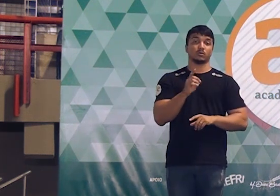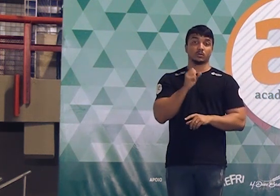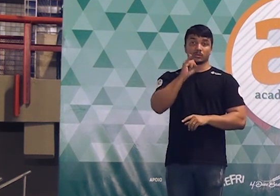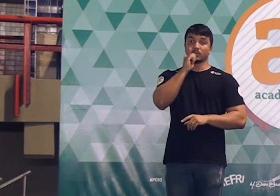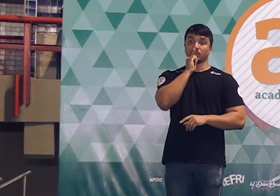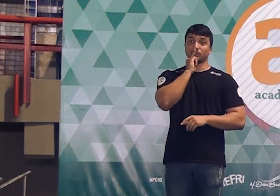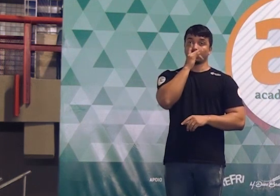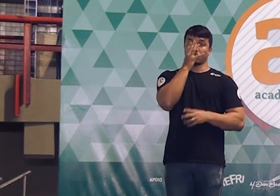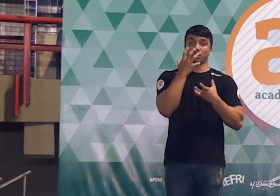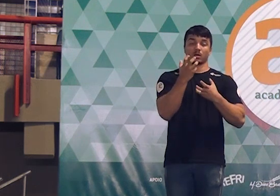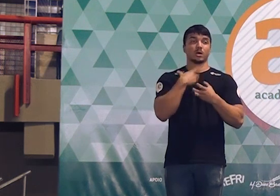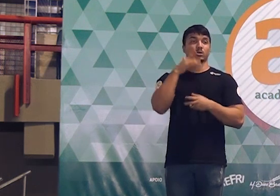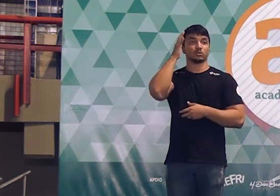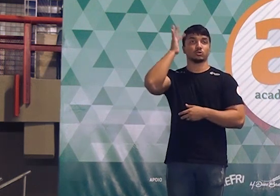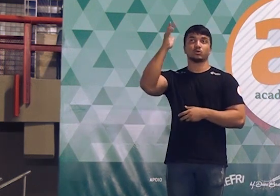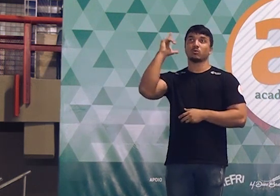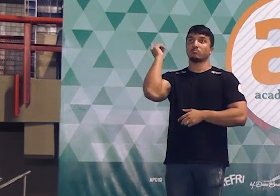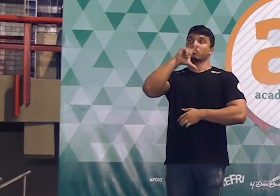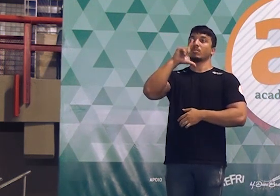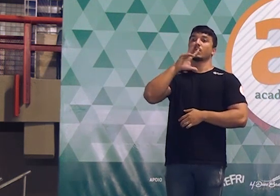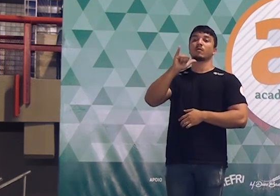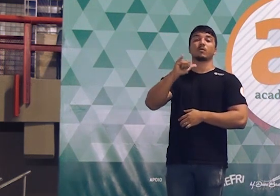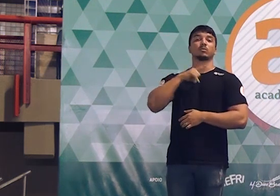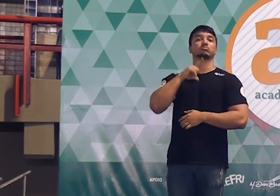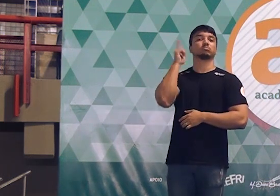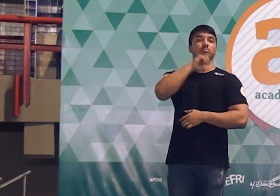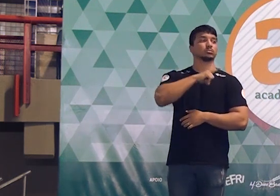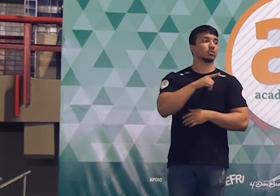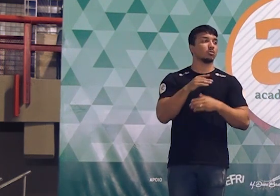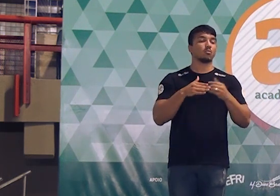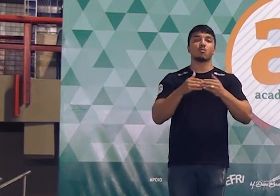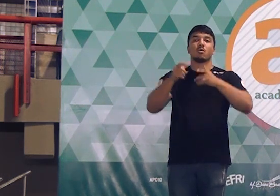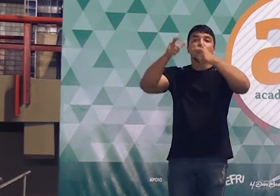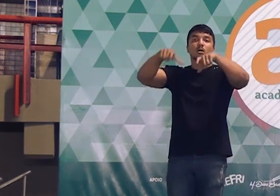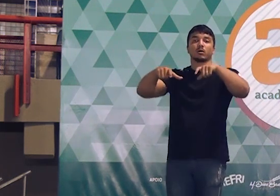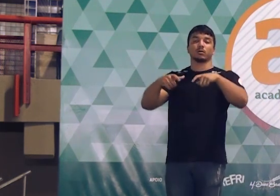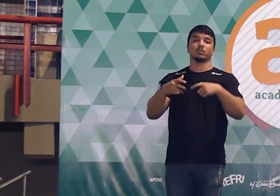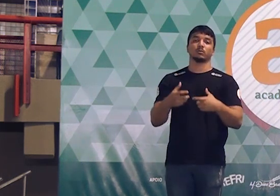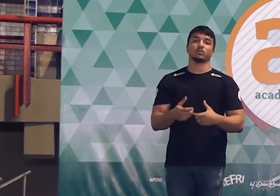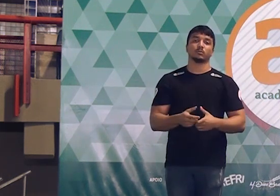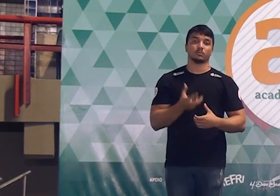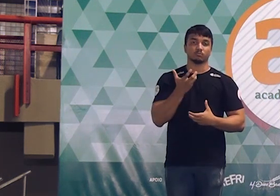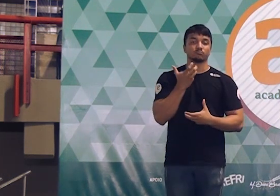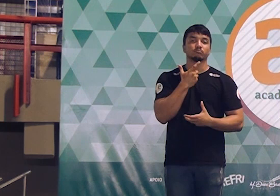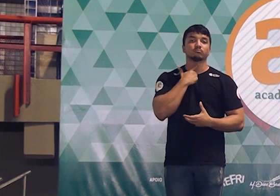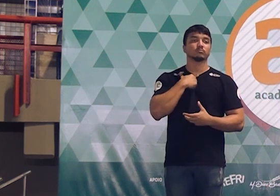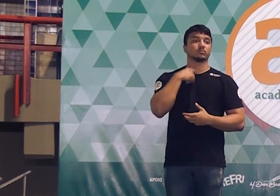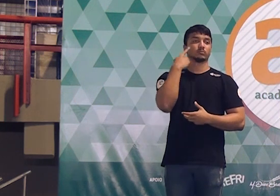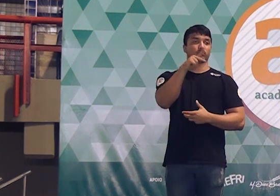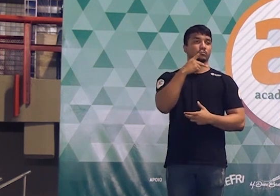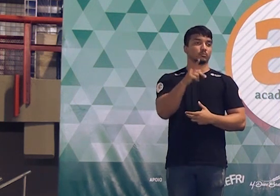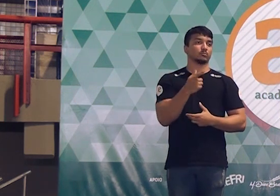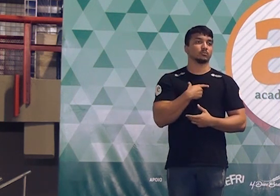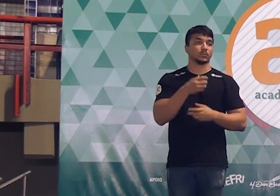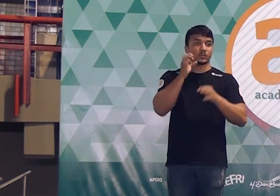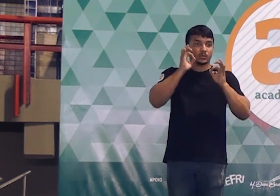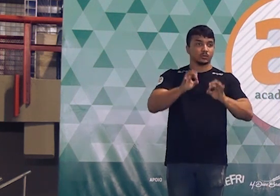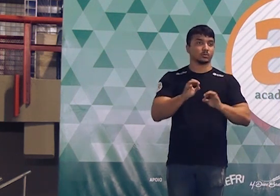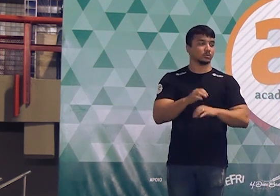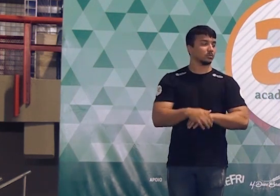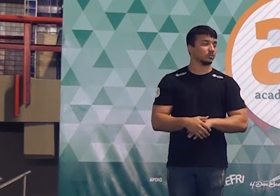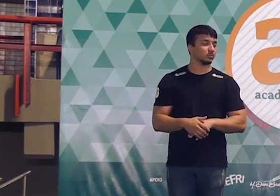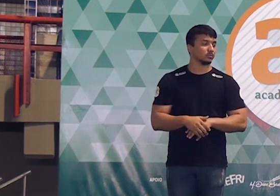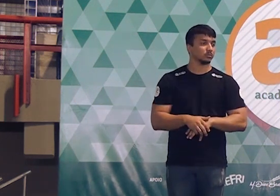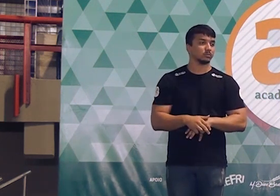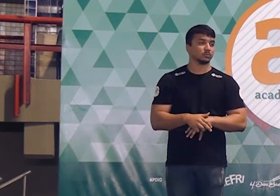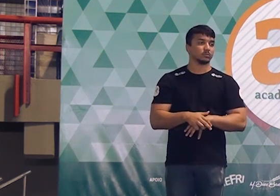você conseguir viver o seu sonho, você vai chegar aonde você quer. Pode ter certeza disso.